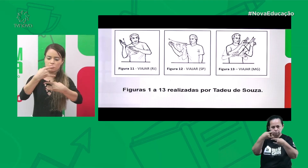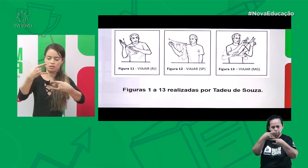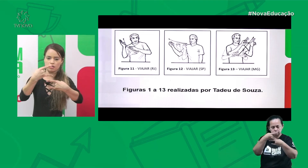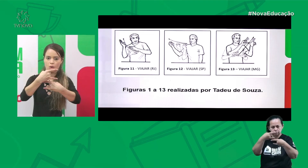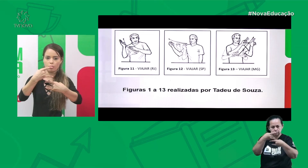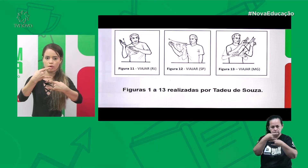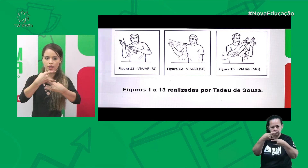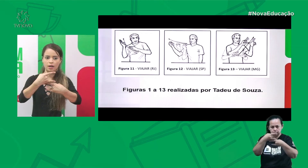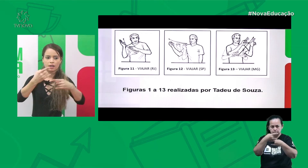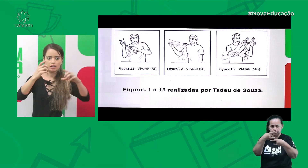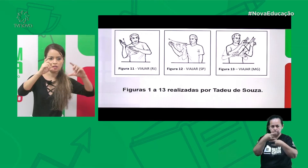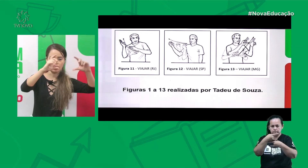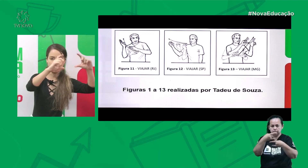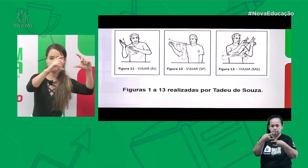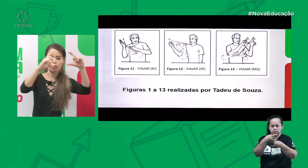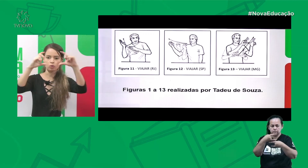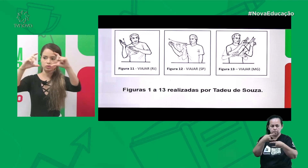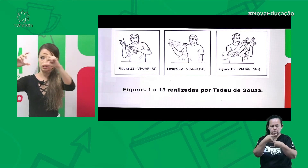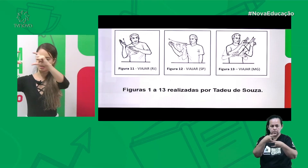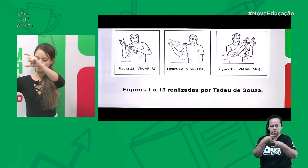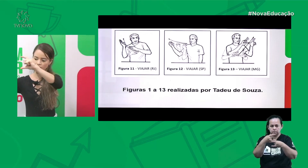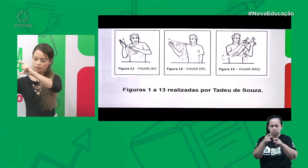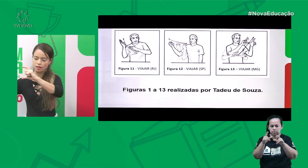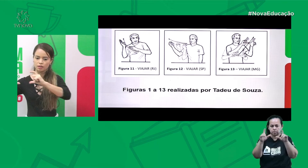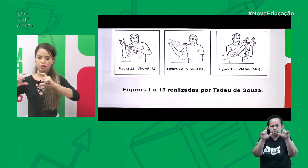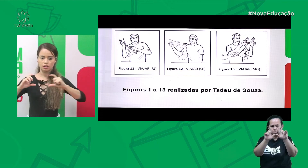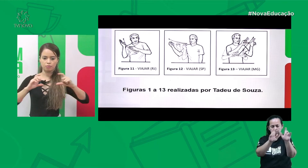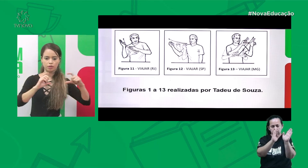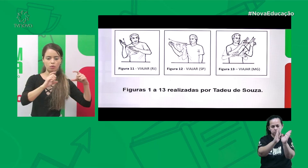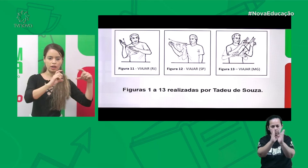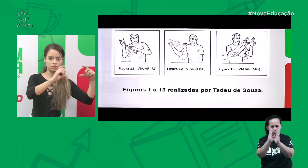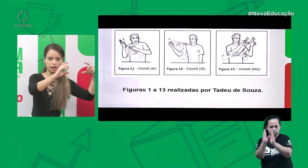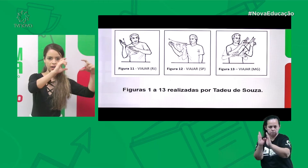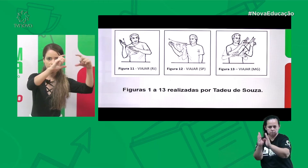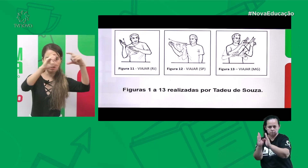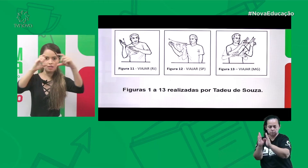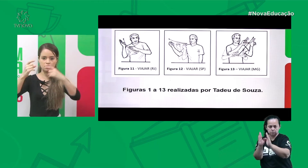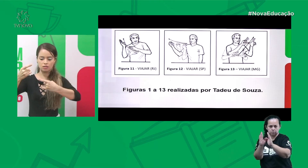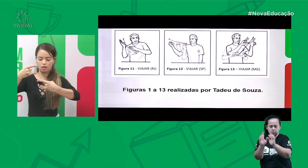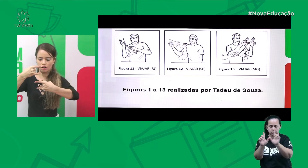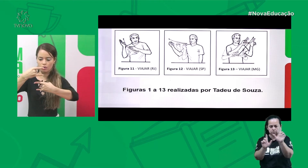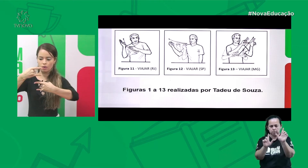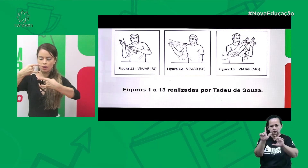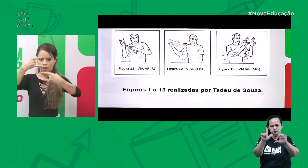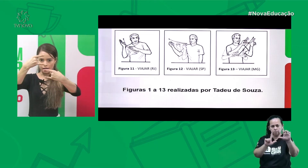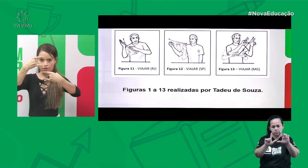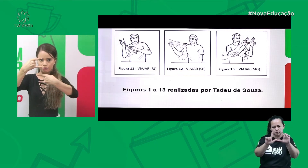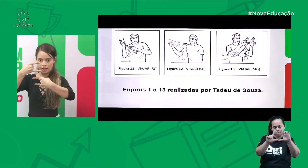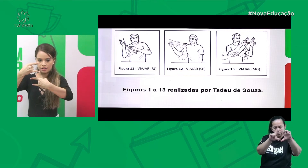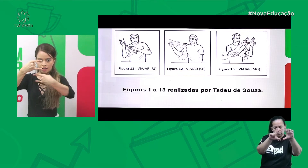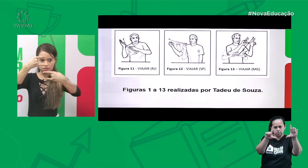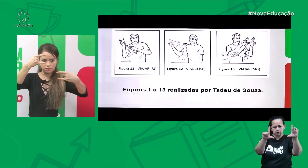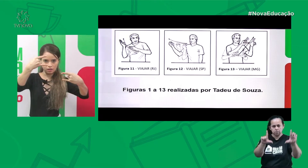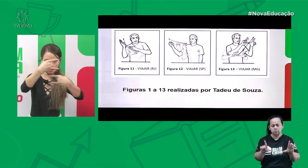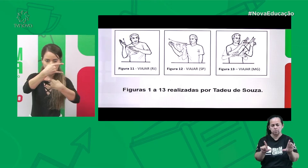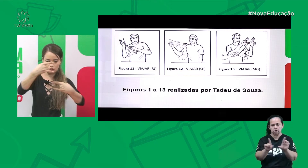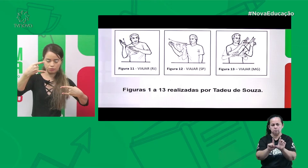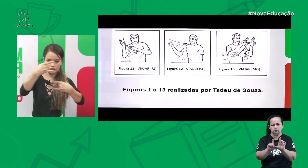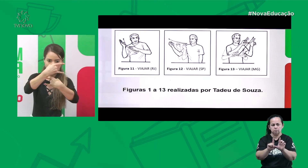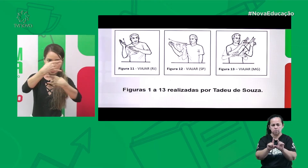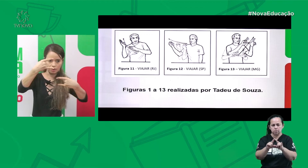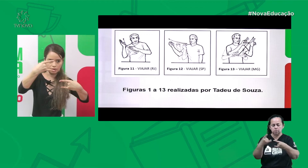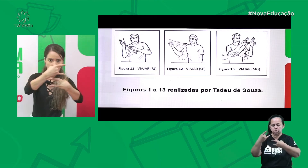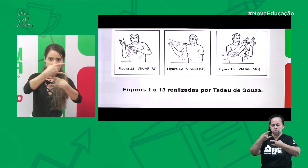Por que esse sinal? Porque existem aquelas colunas assim, né? Que ficam as telinhas, então ele fez assim,